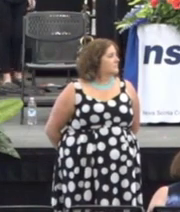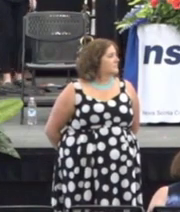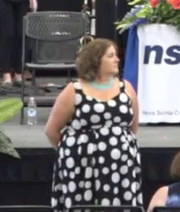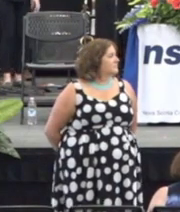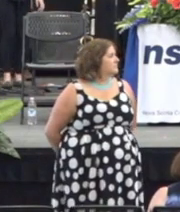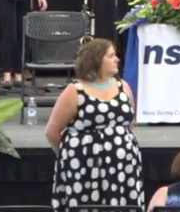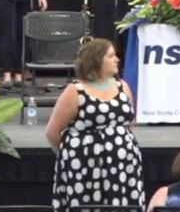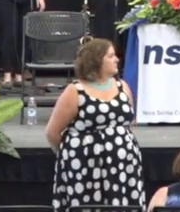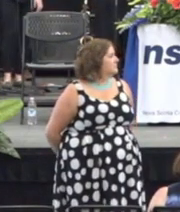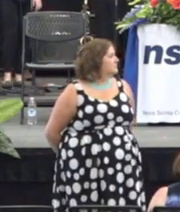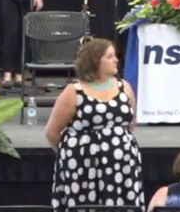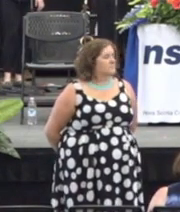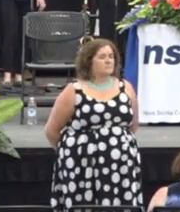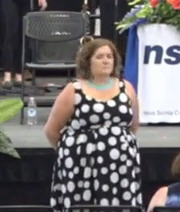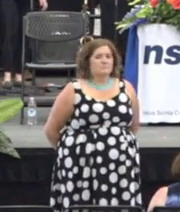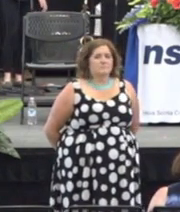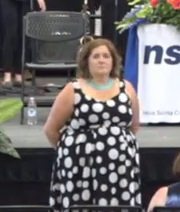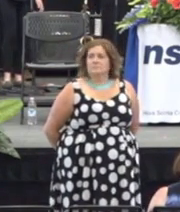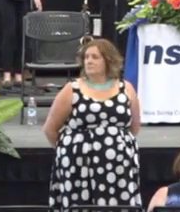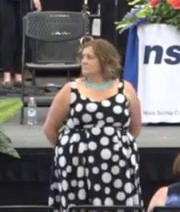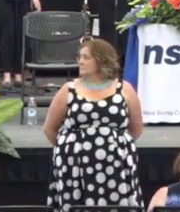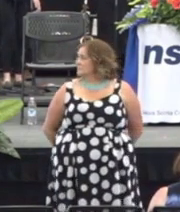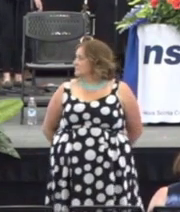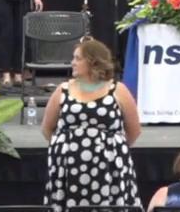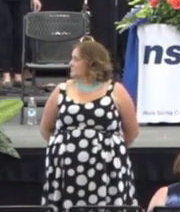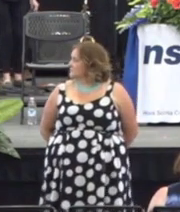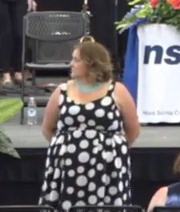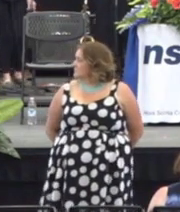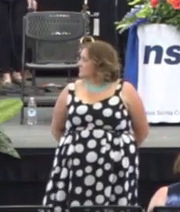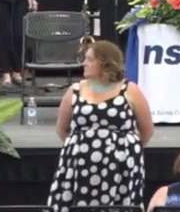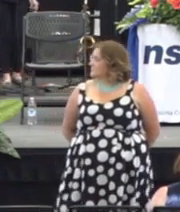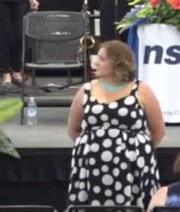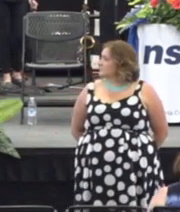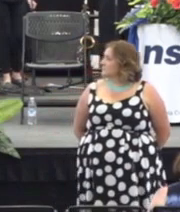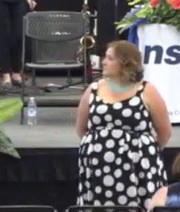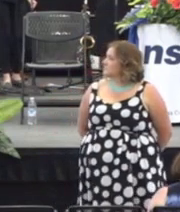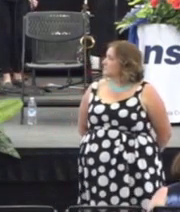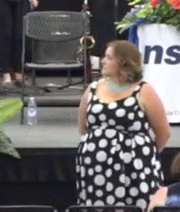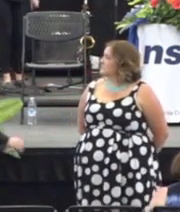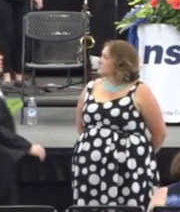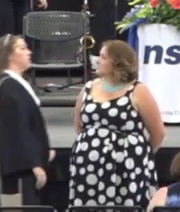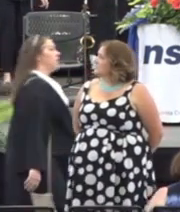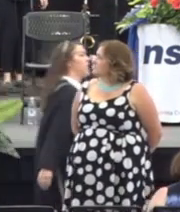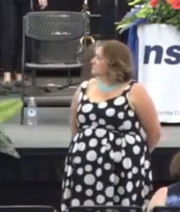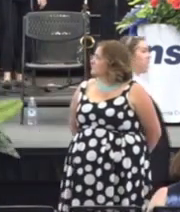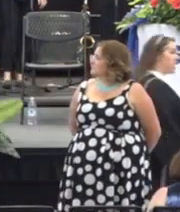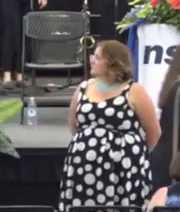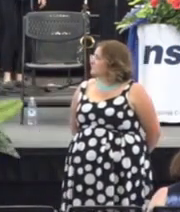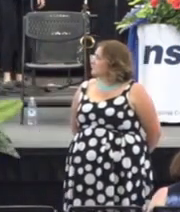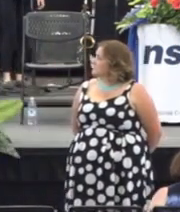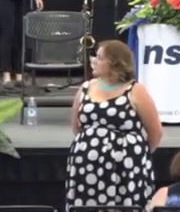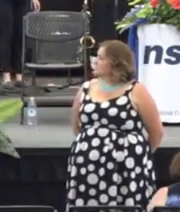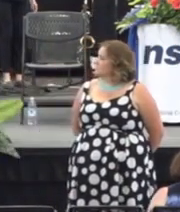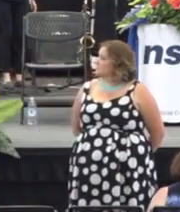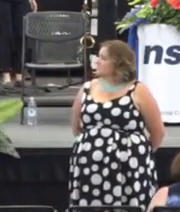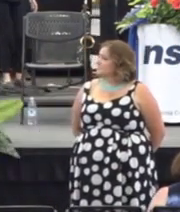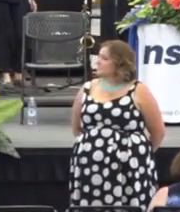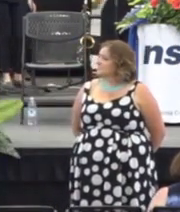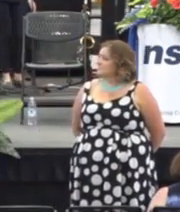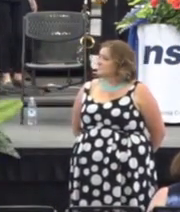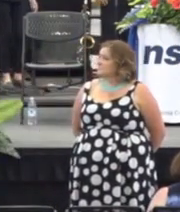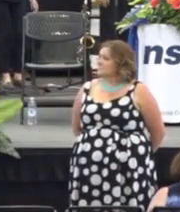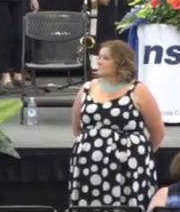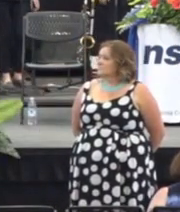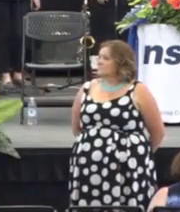hermosura. Y bailan bien abrazados, susurrándote al oído. Voy a quererte como nadie